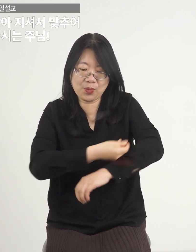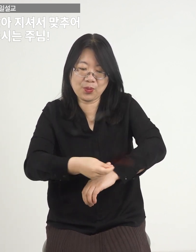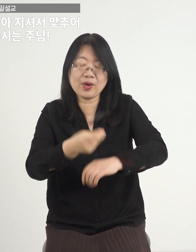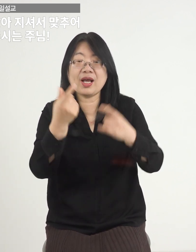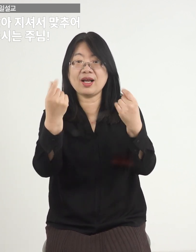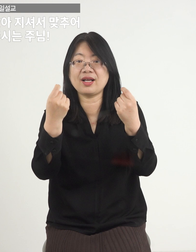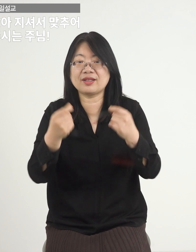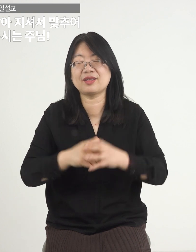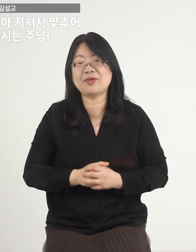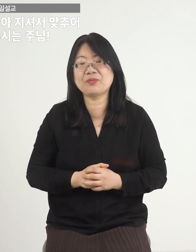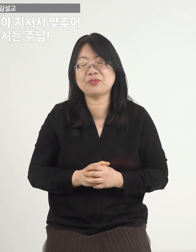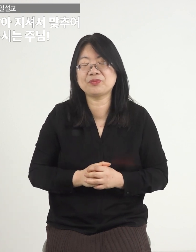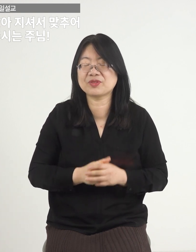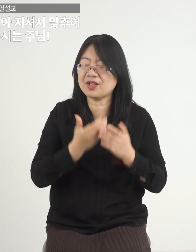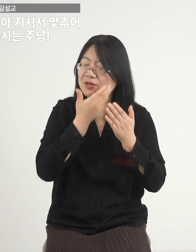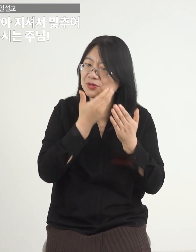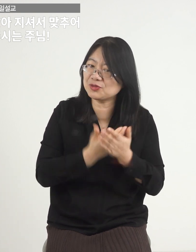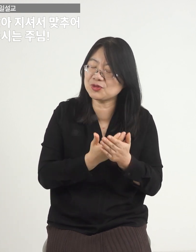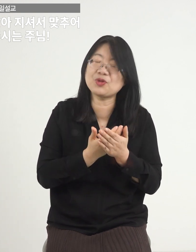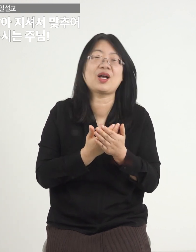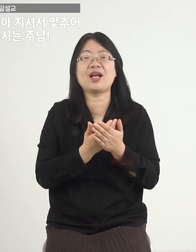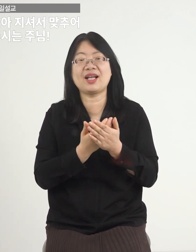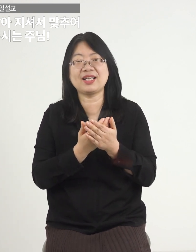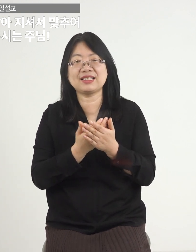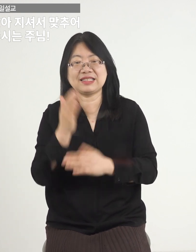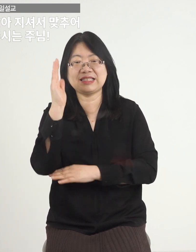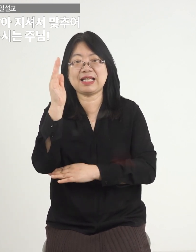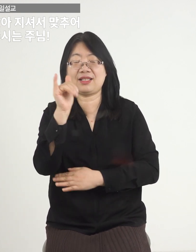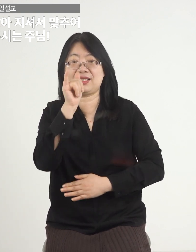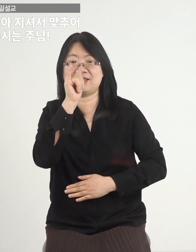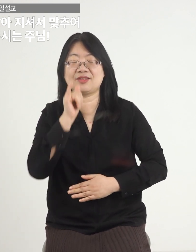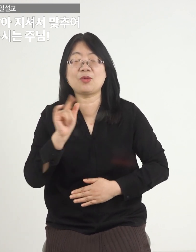또 하나의 중요한 질서가 있어요.